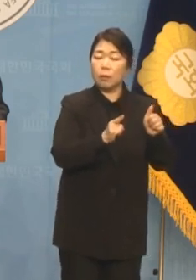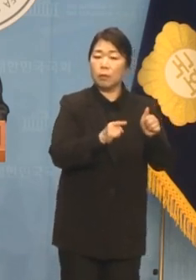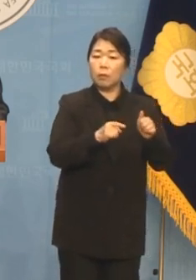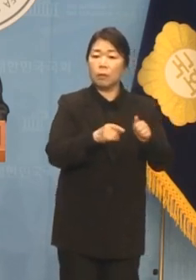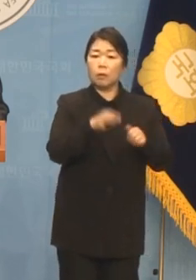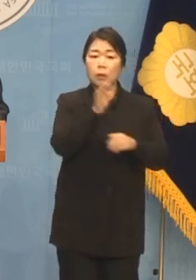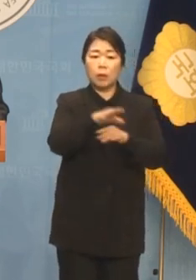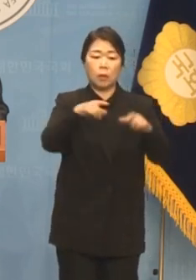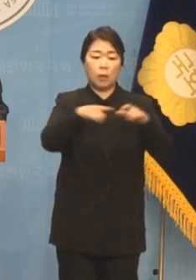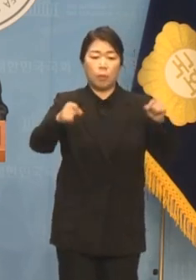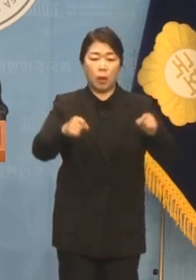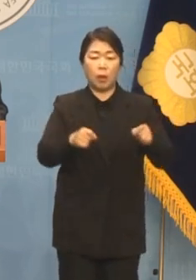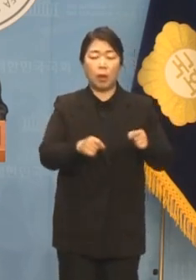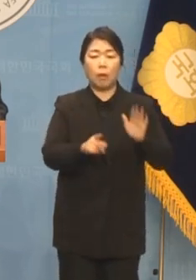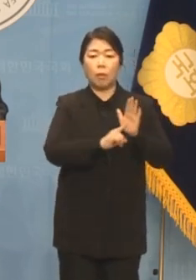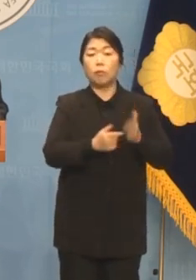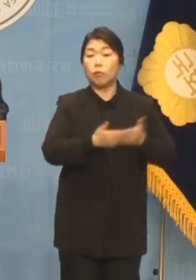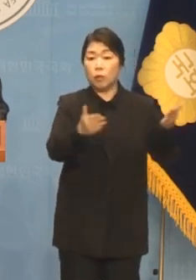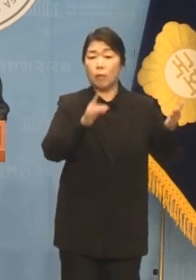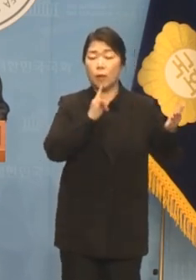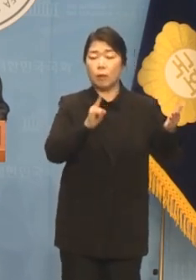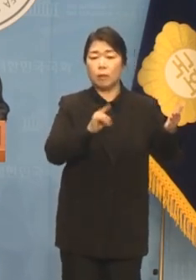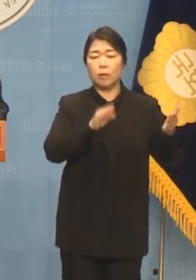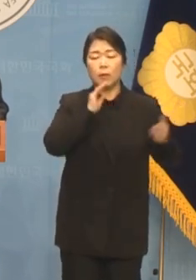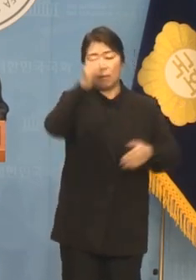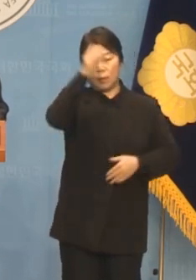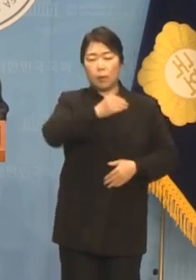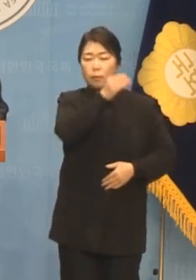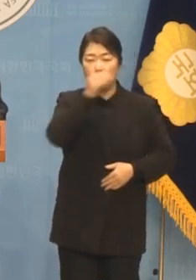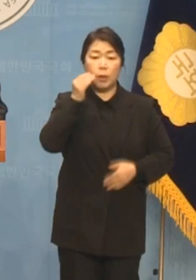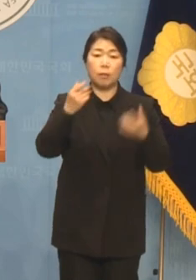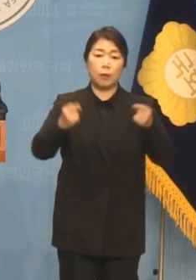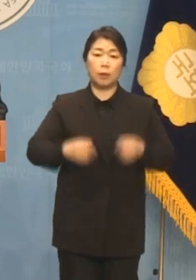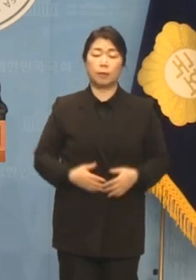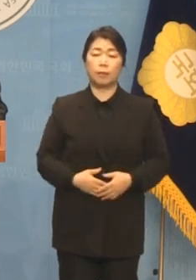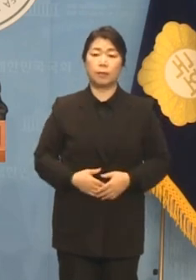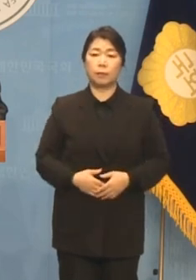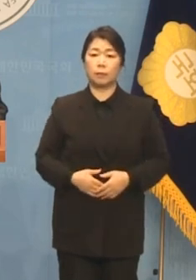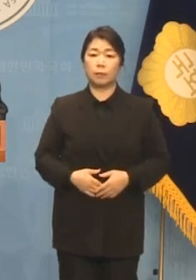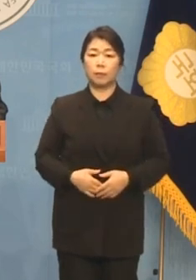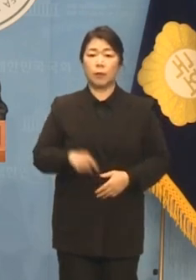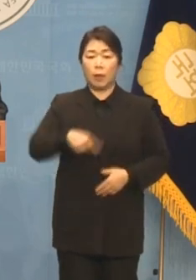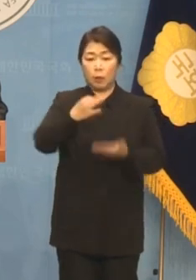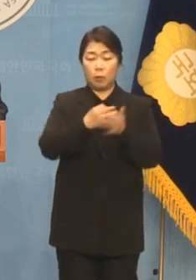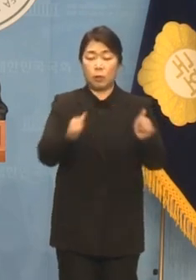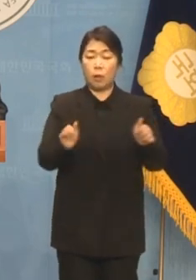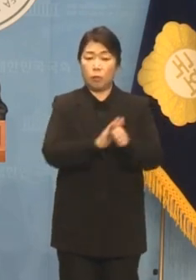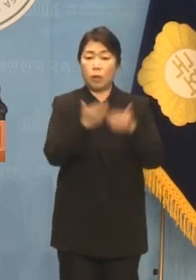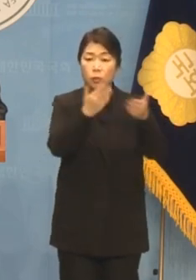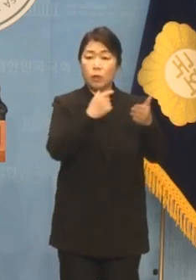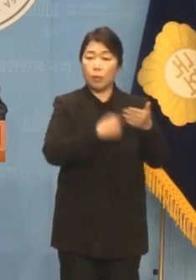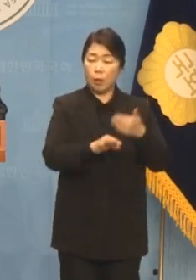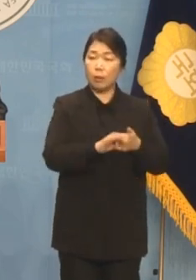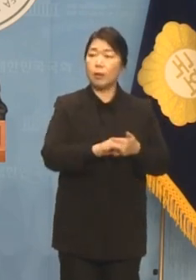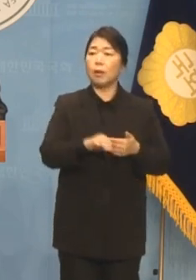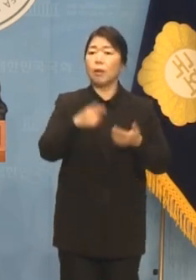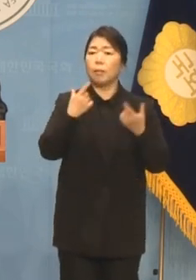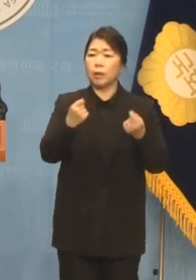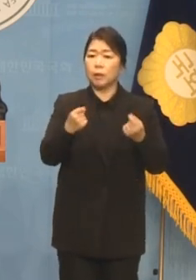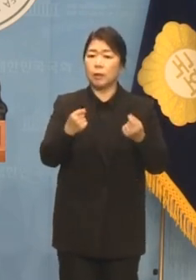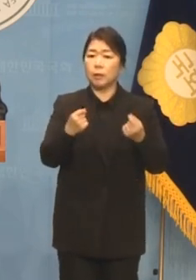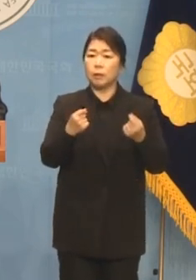뻔뻔스럽게 거지 행태입니다 이제 와서 소상공인 자영업자들을 위한다면 마치